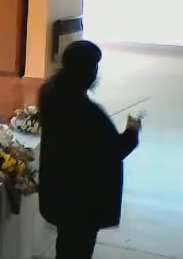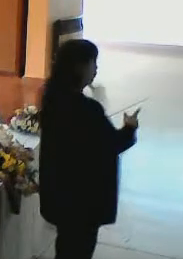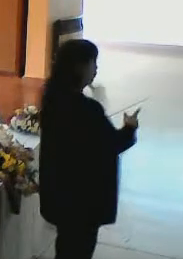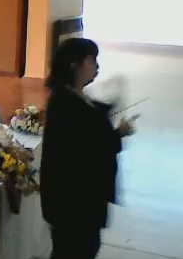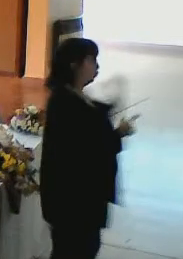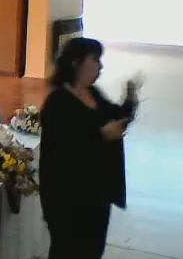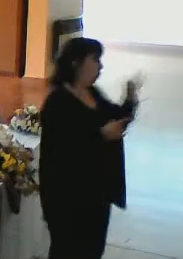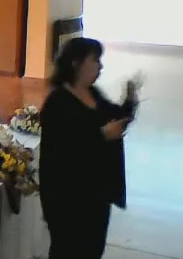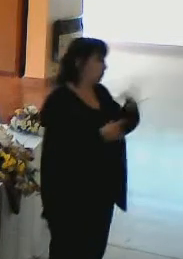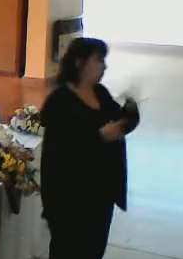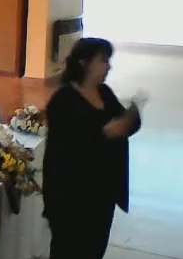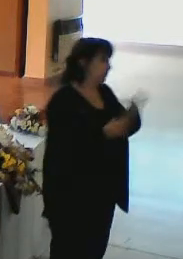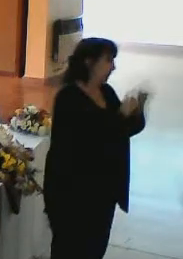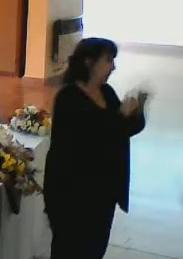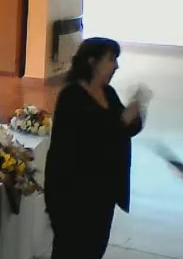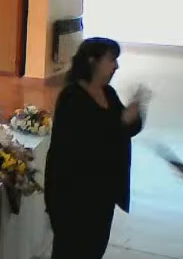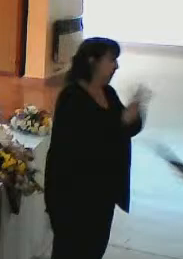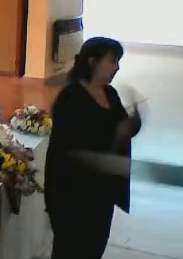relación a ella?